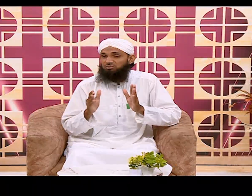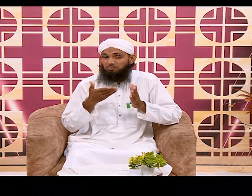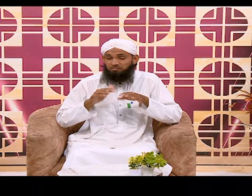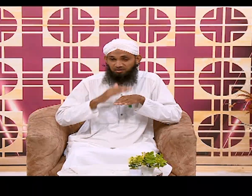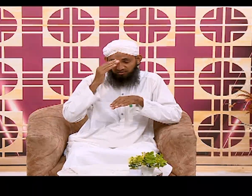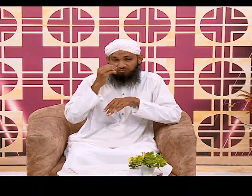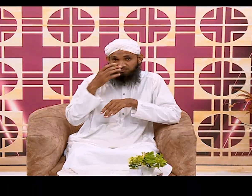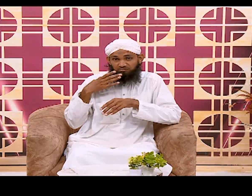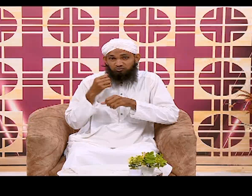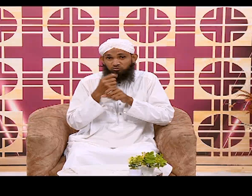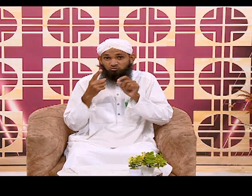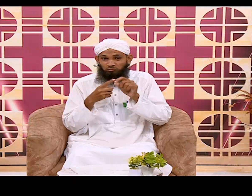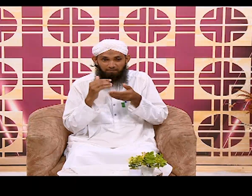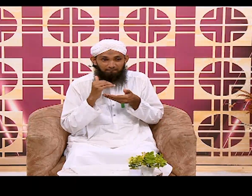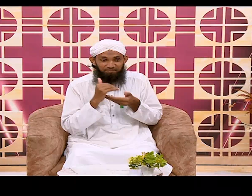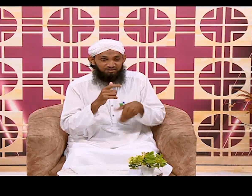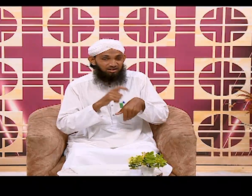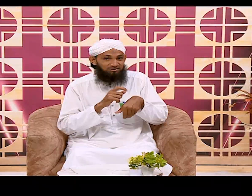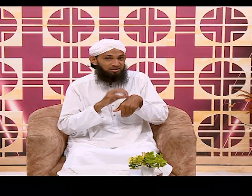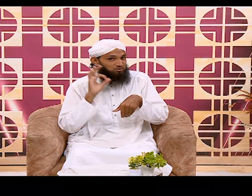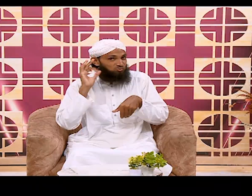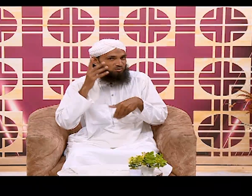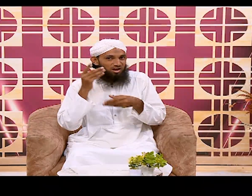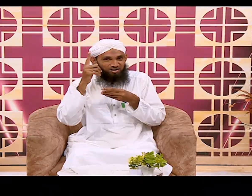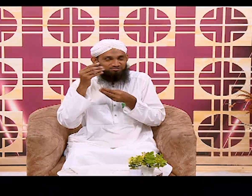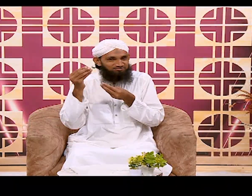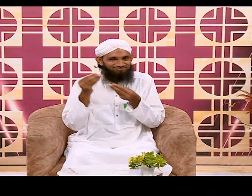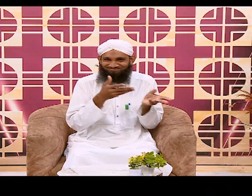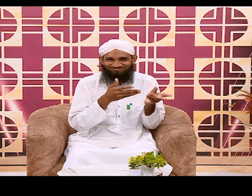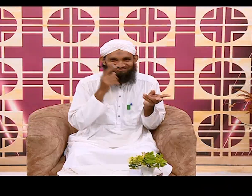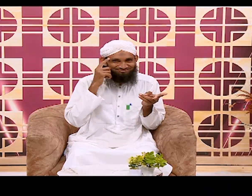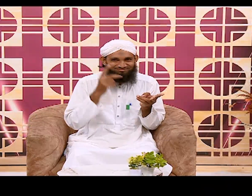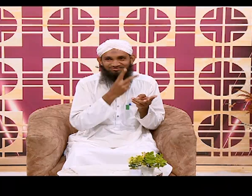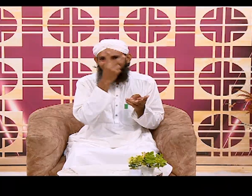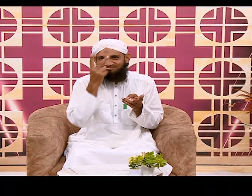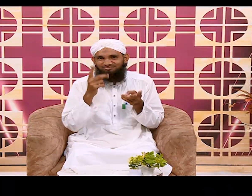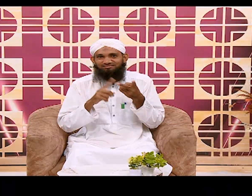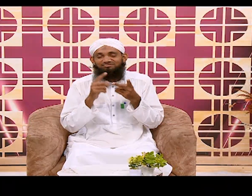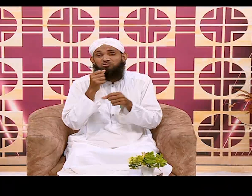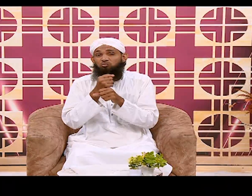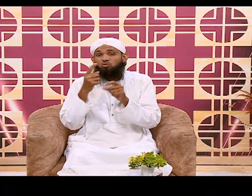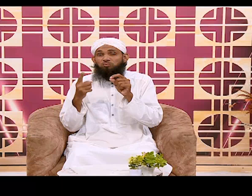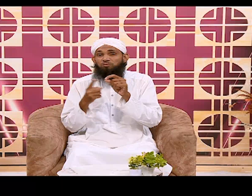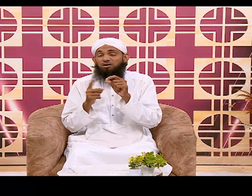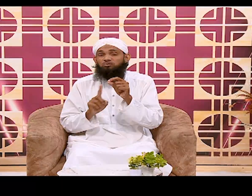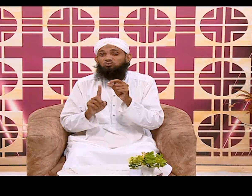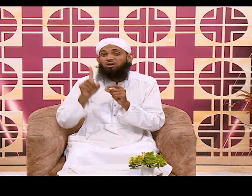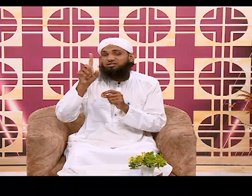رحمت اللہ علیہ کی ولادت باسعادت کے وقت کی بشارت۔ پھر جب آپ رحمت اللہ علیہ 18 سال کے ہوئے